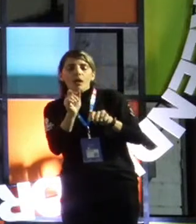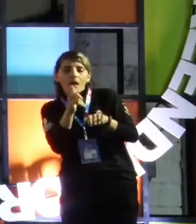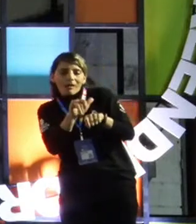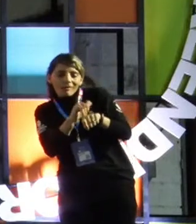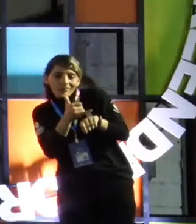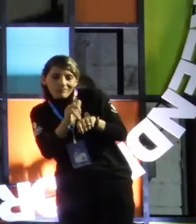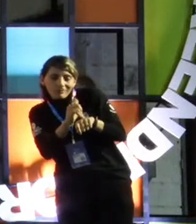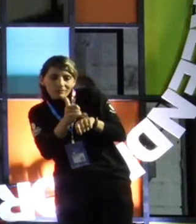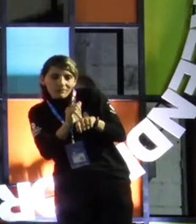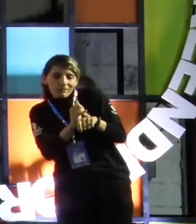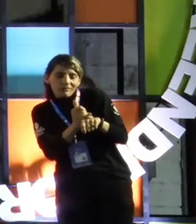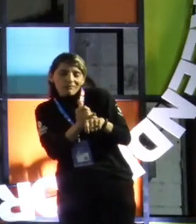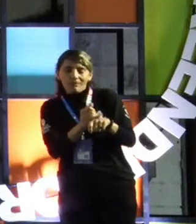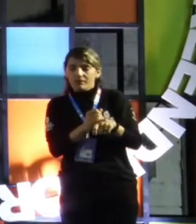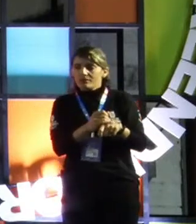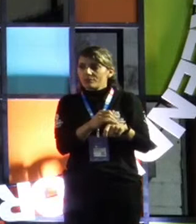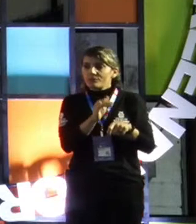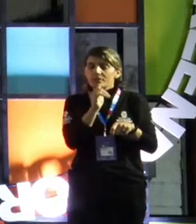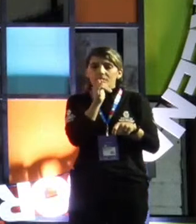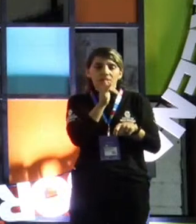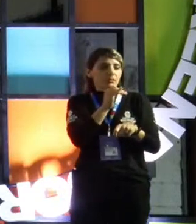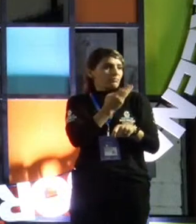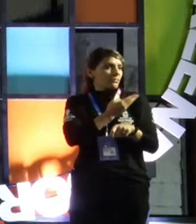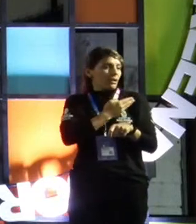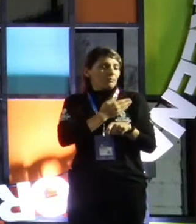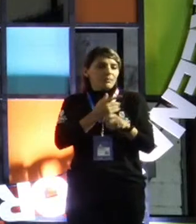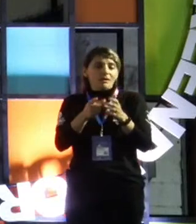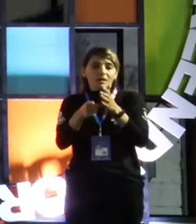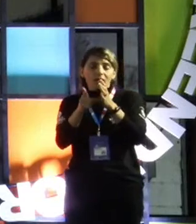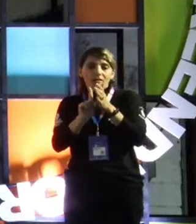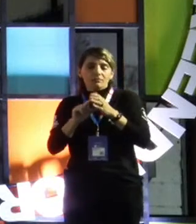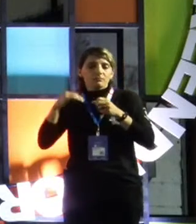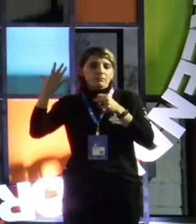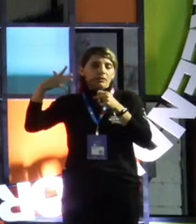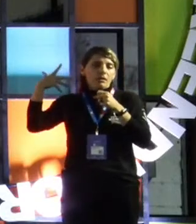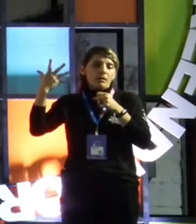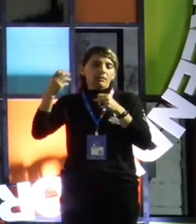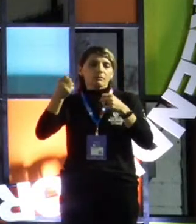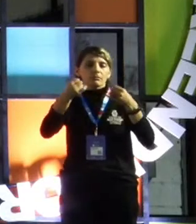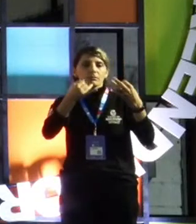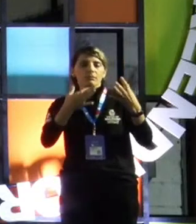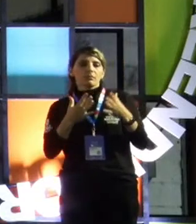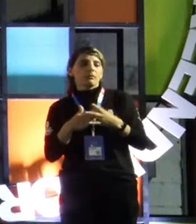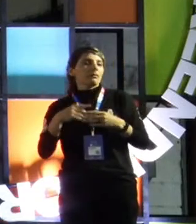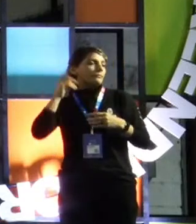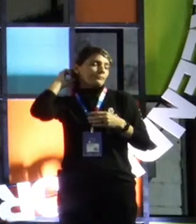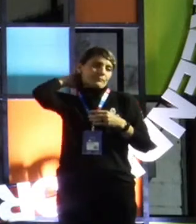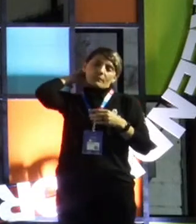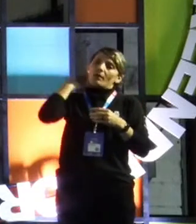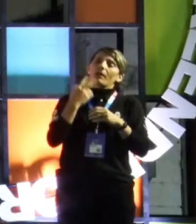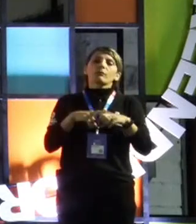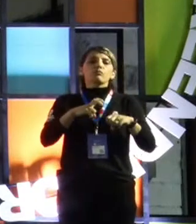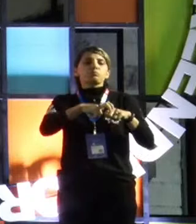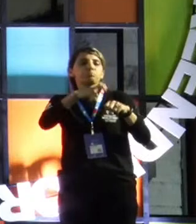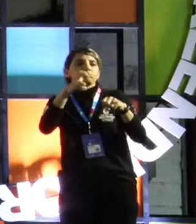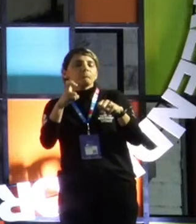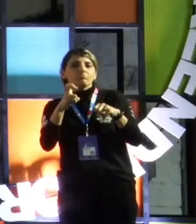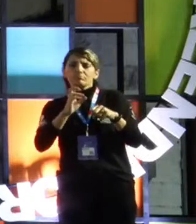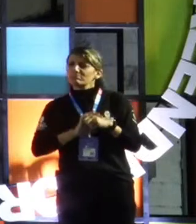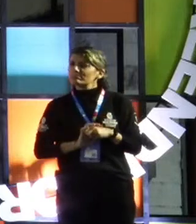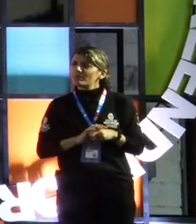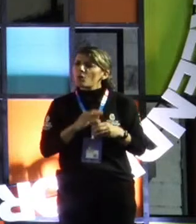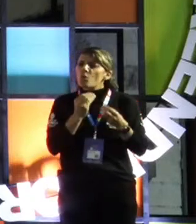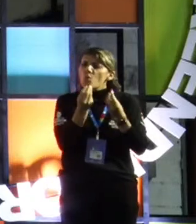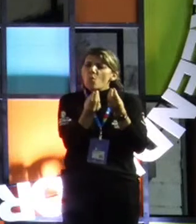pouquinho. Pergunta lá. A minha colega falou aqui antes do ChatGPT. Abre o ChatGPT e fala assim, ó: ChatGPT, como